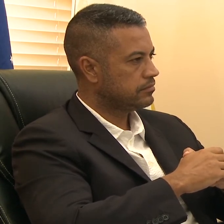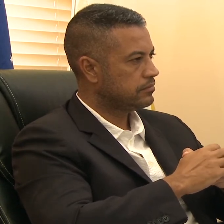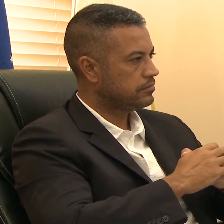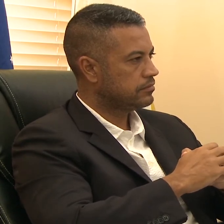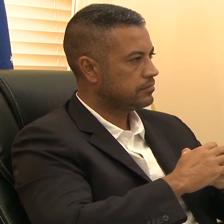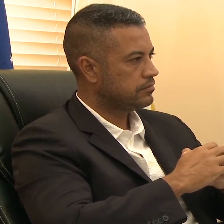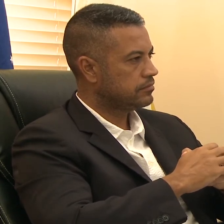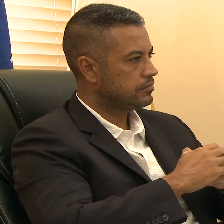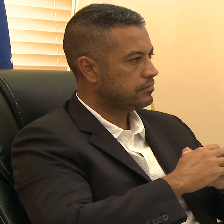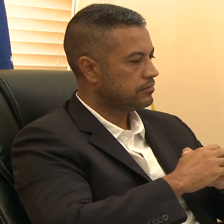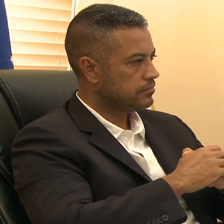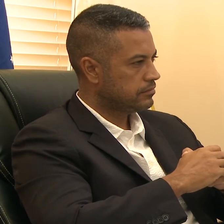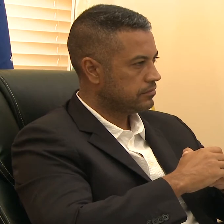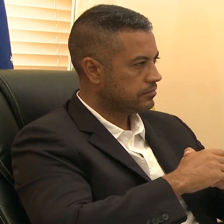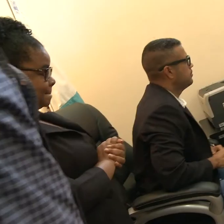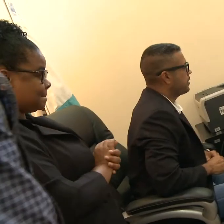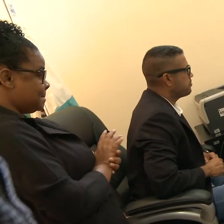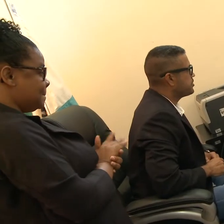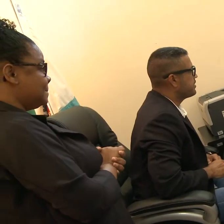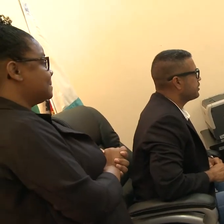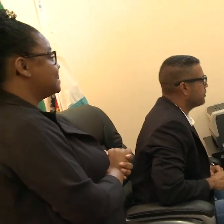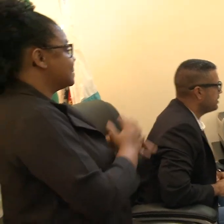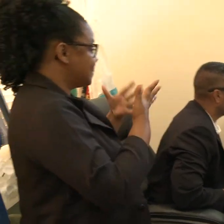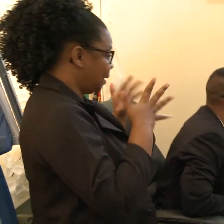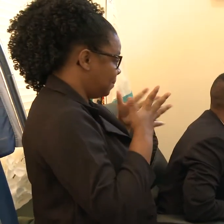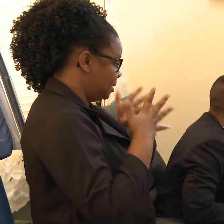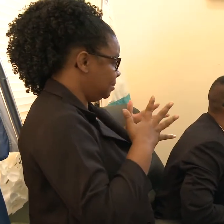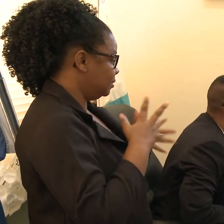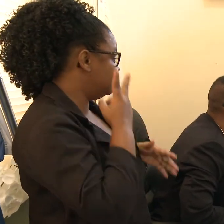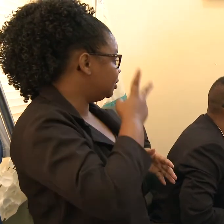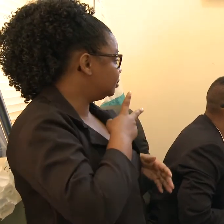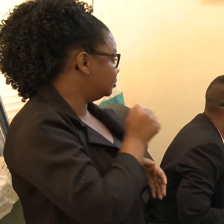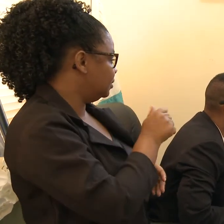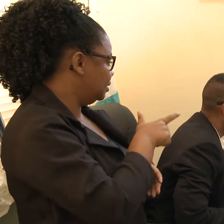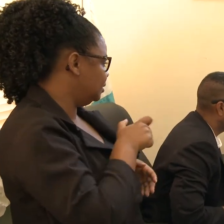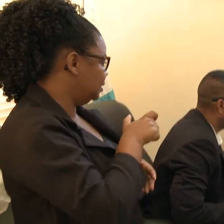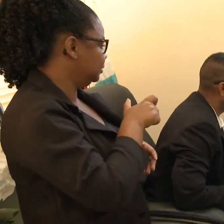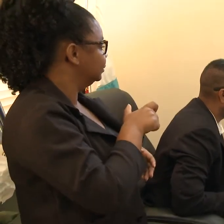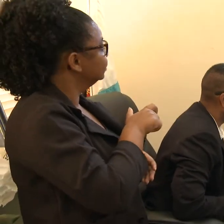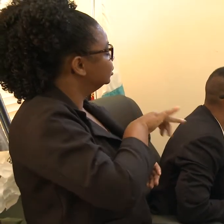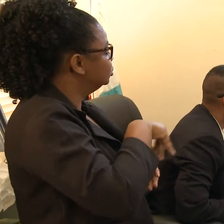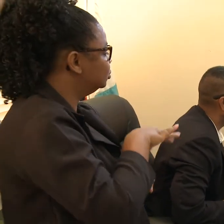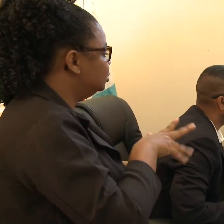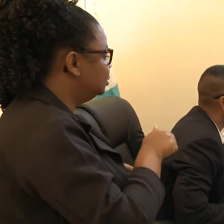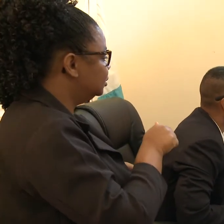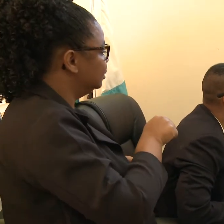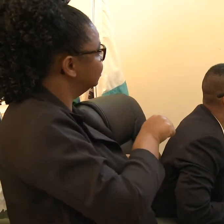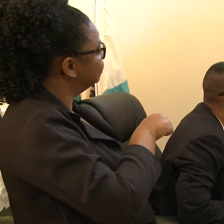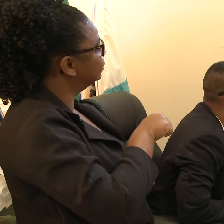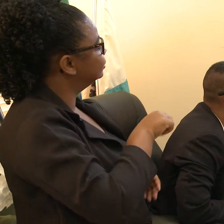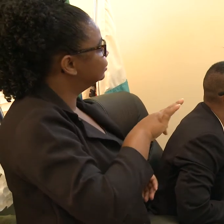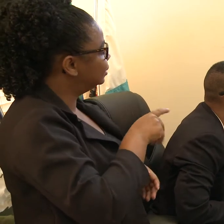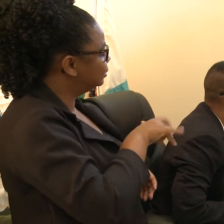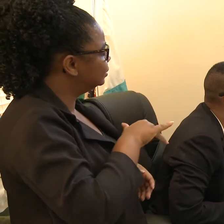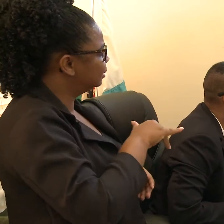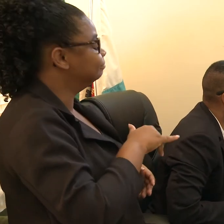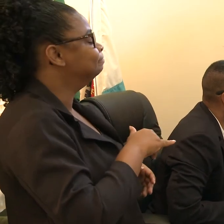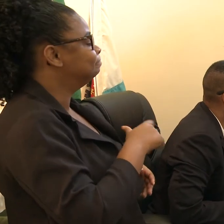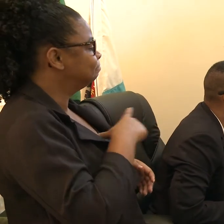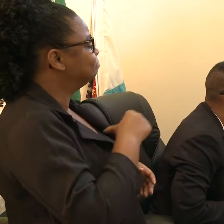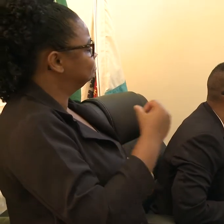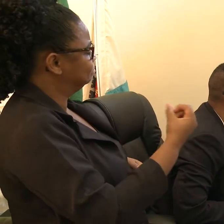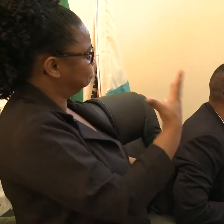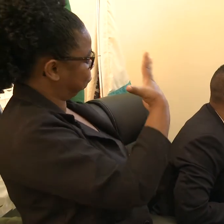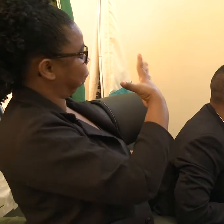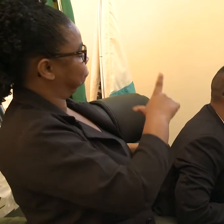maravilhoso. Vamos junto, presidente. Parabéns, vereador Alex da Juliana Taques. Essa grande revelação também.